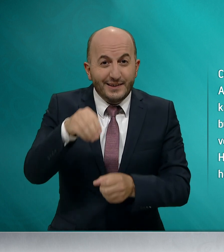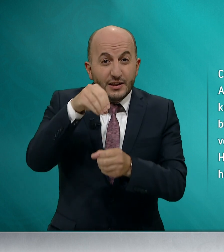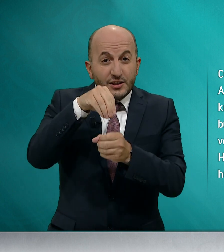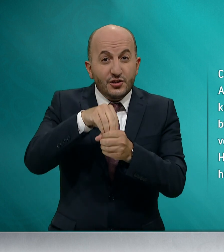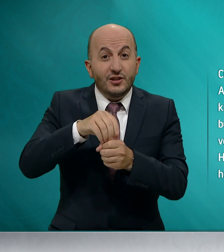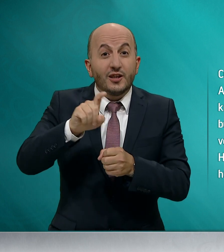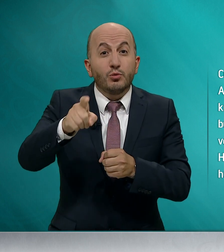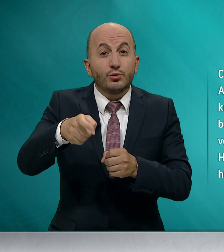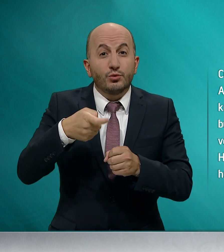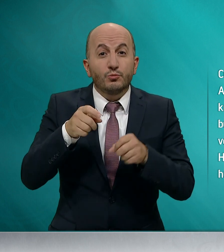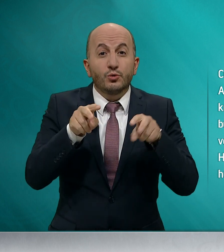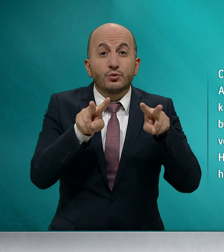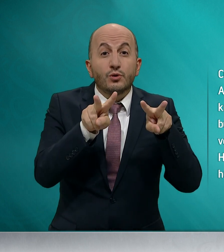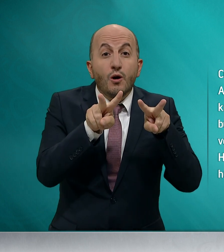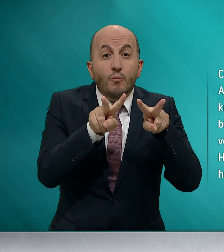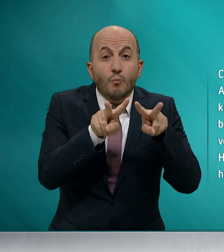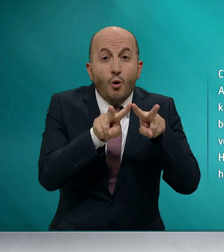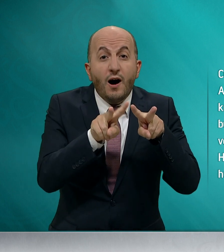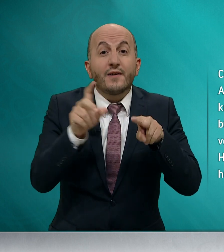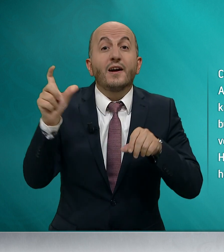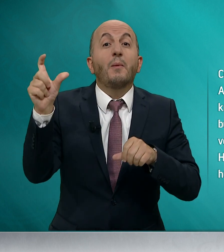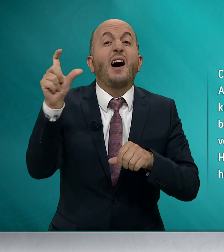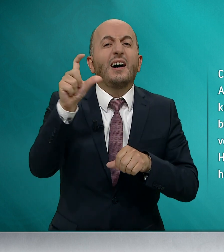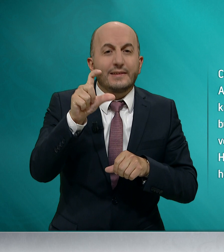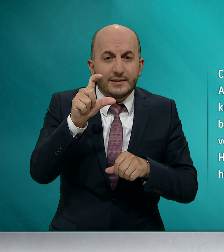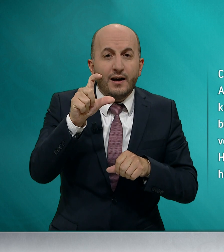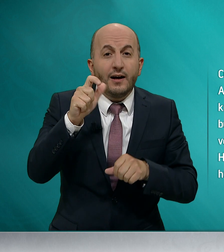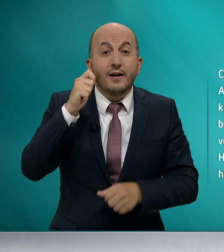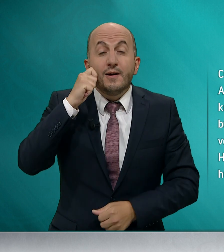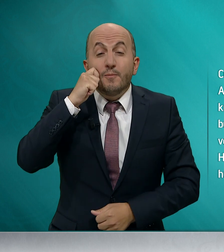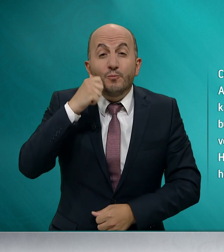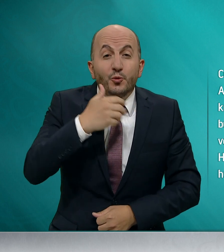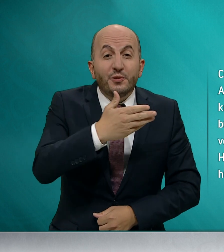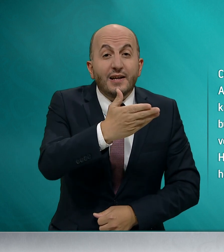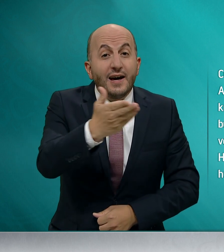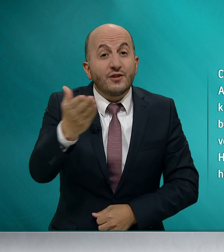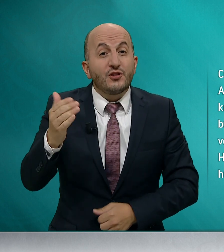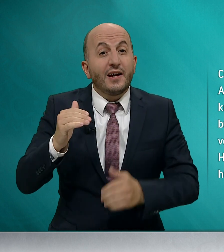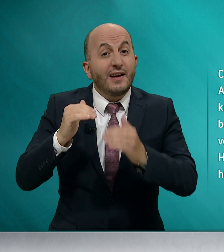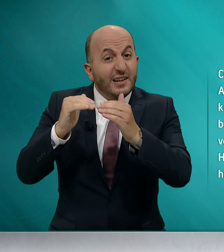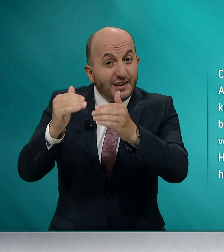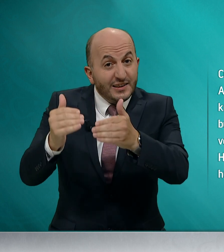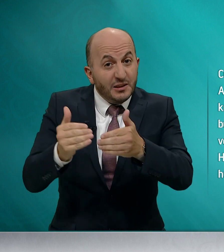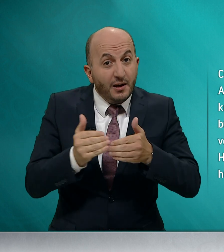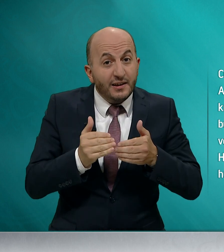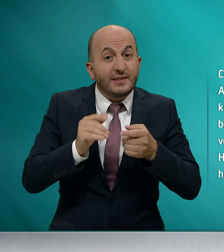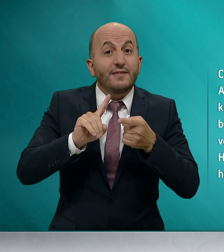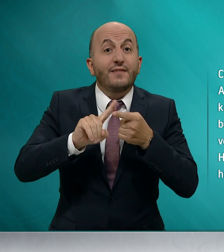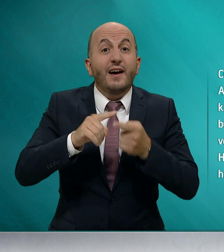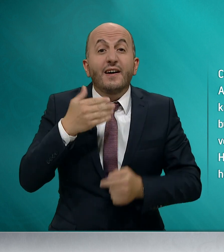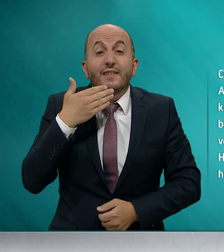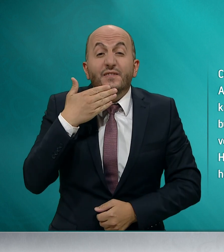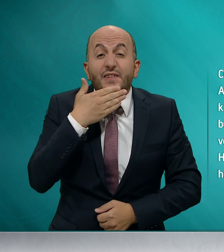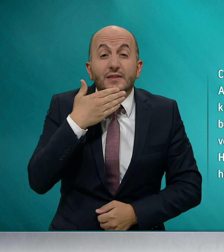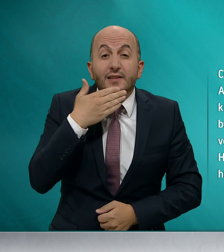Halen İçinde bulunduğumuz Muharrem ayı da müminlerce ganimet